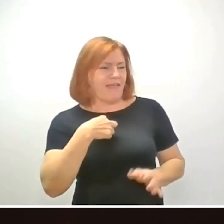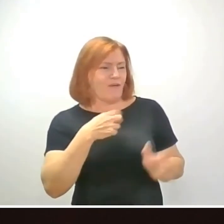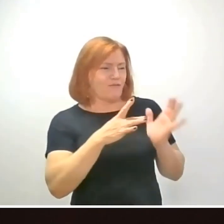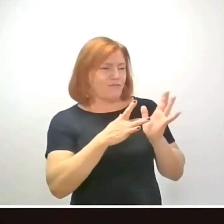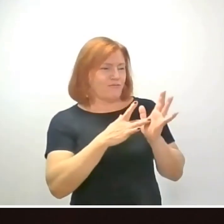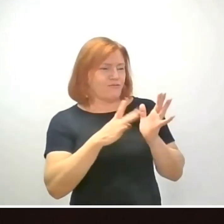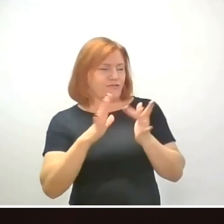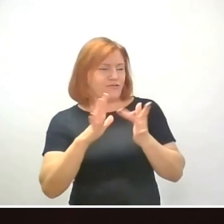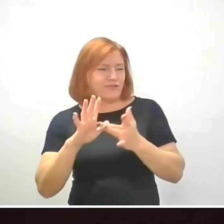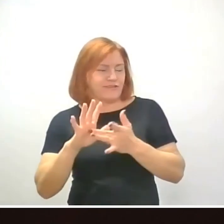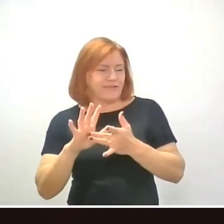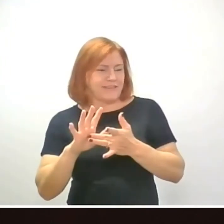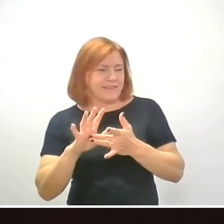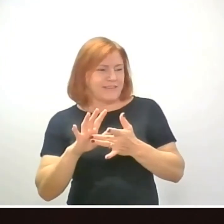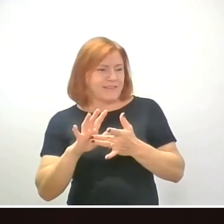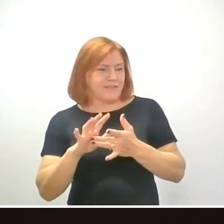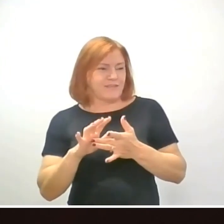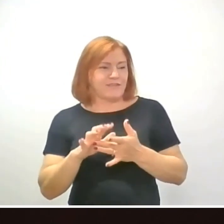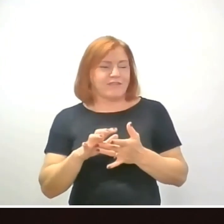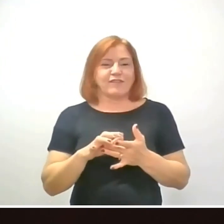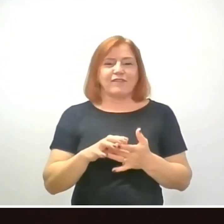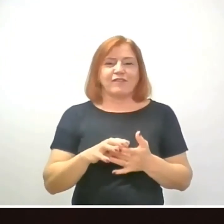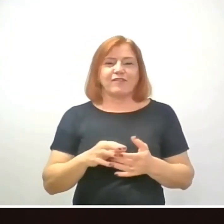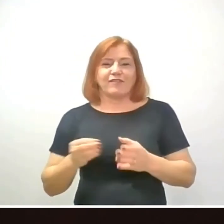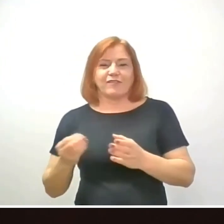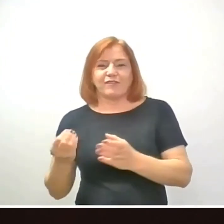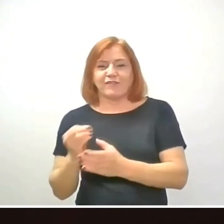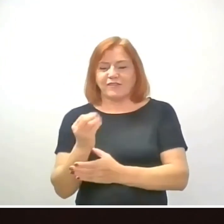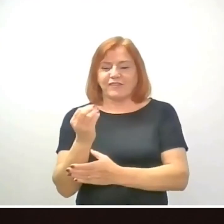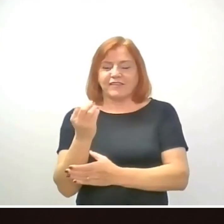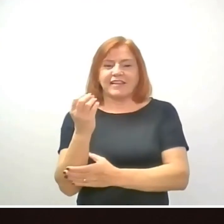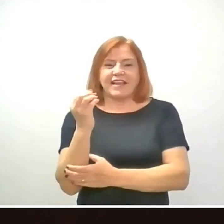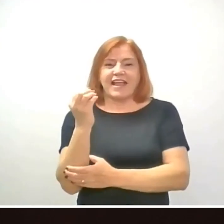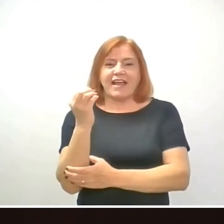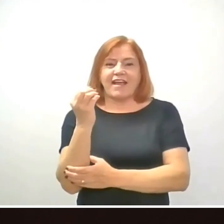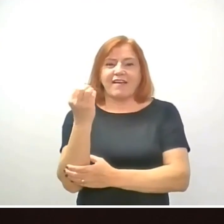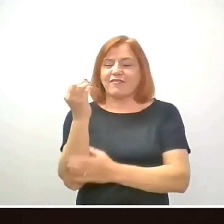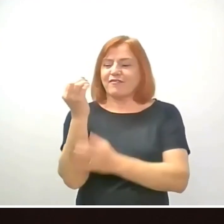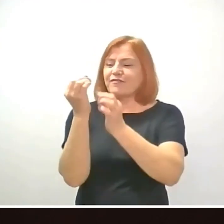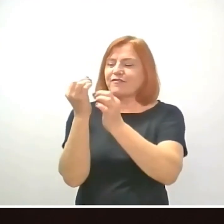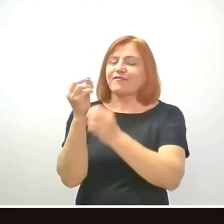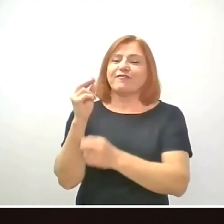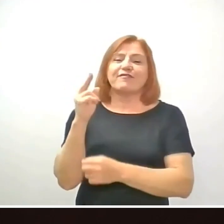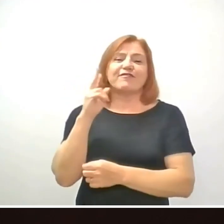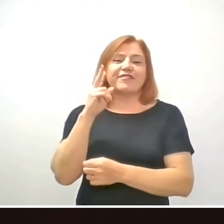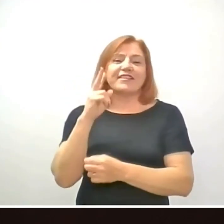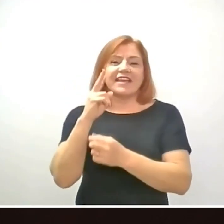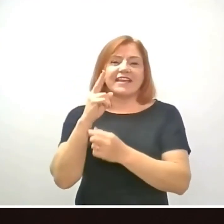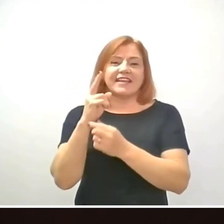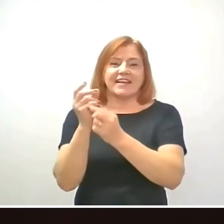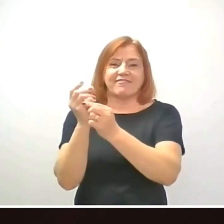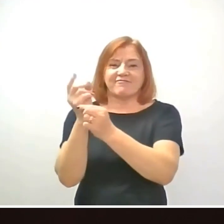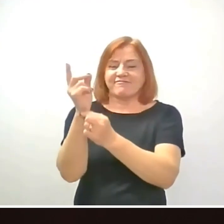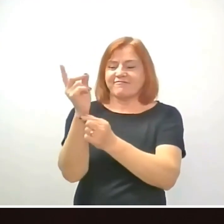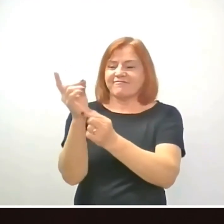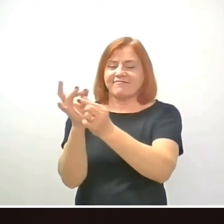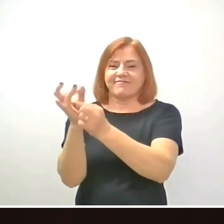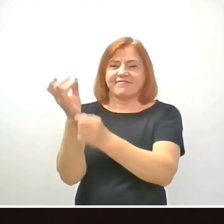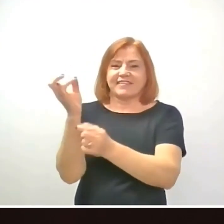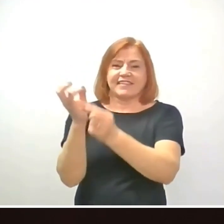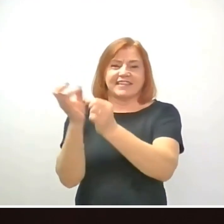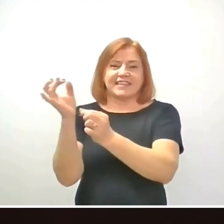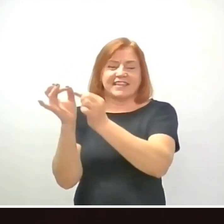o agricultor. Versículo 5: eu sou a videira, vós os ramos. Quem permanece em mim e eu